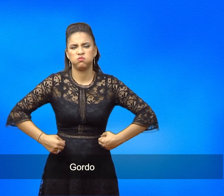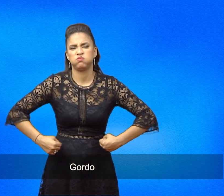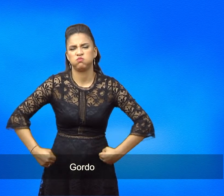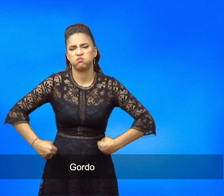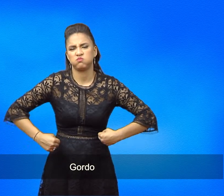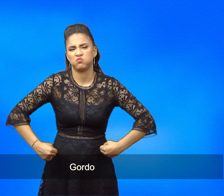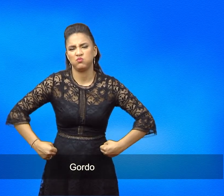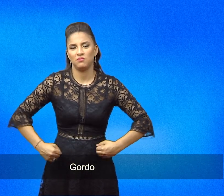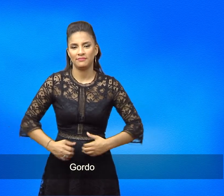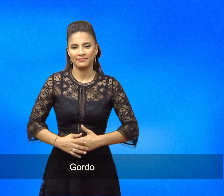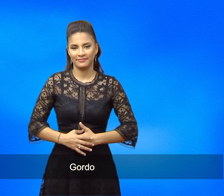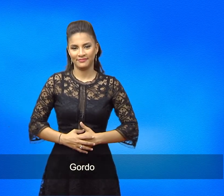gordo